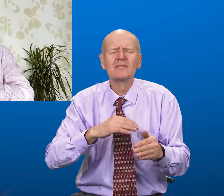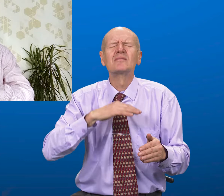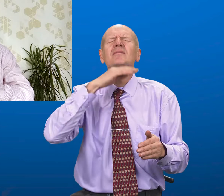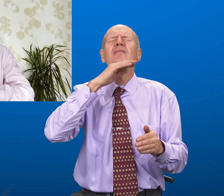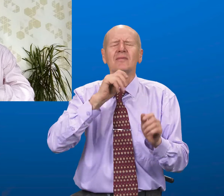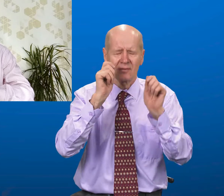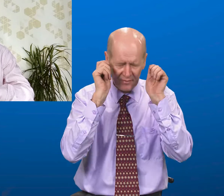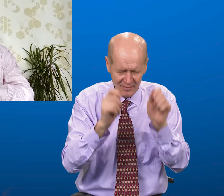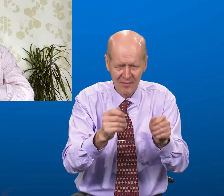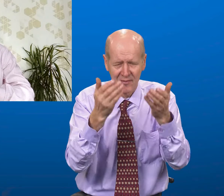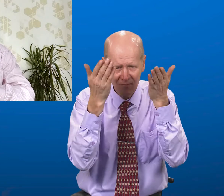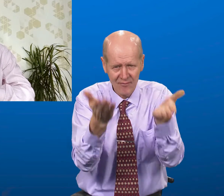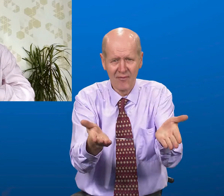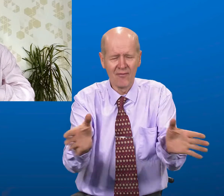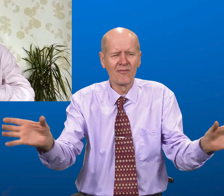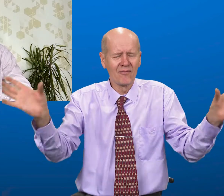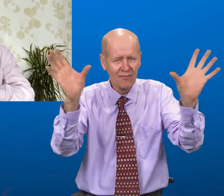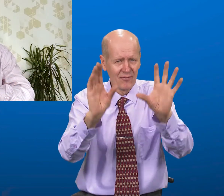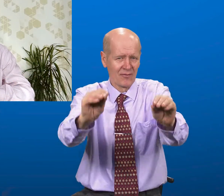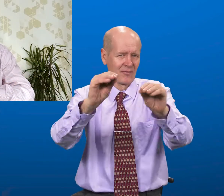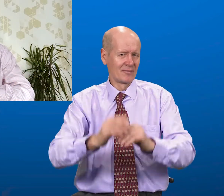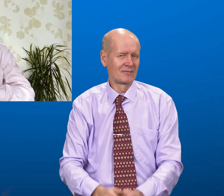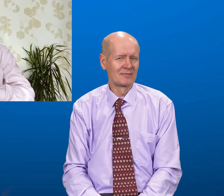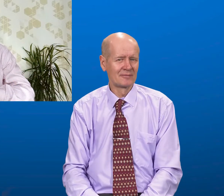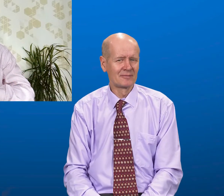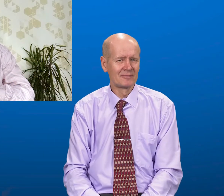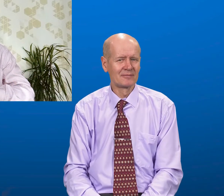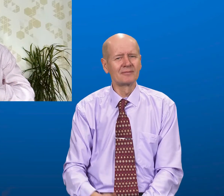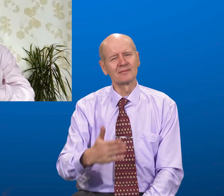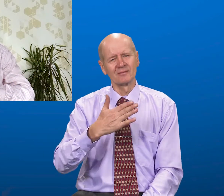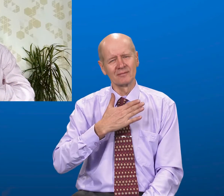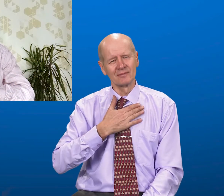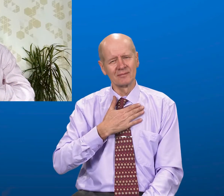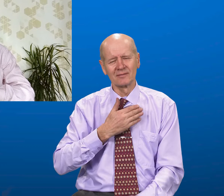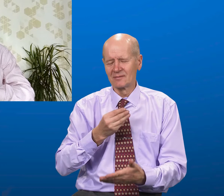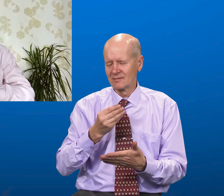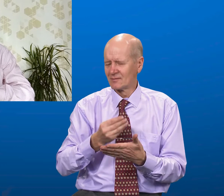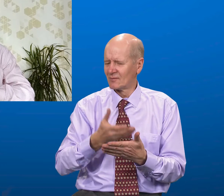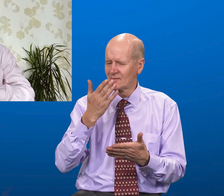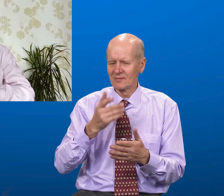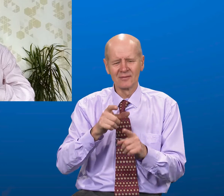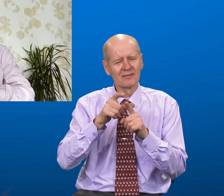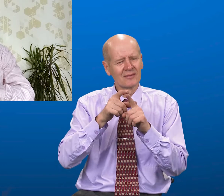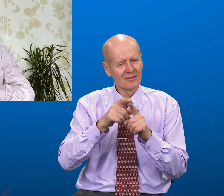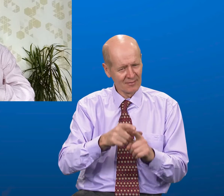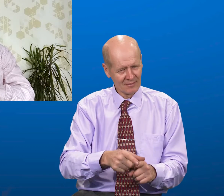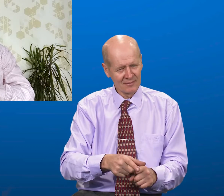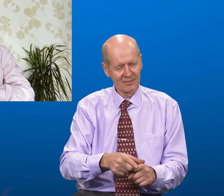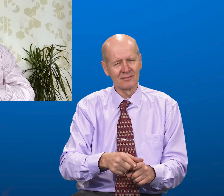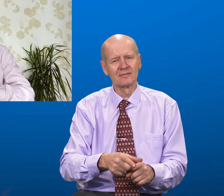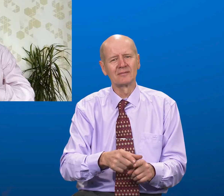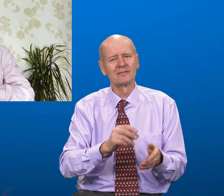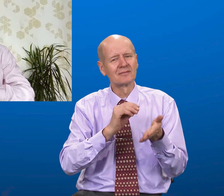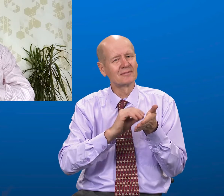В Библии очень много разных других обетований. Но особенно мне дорого одно, которое было